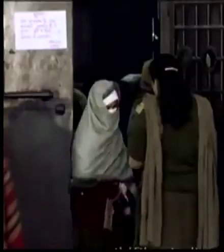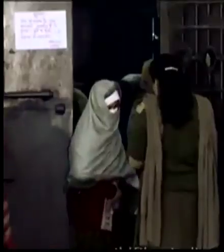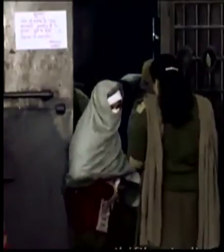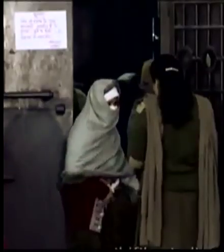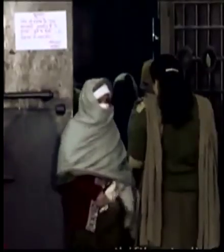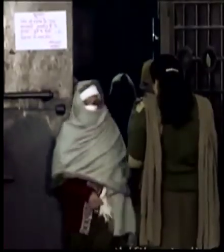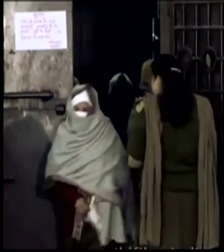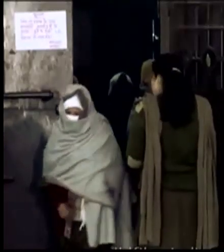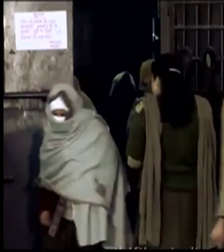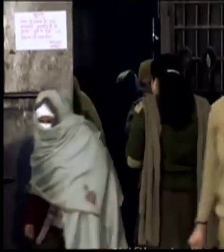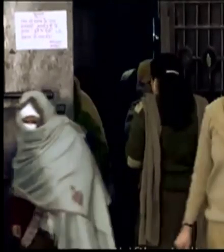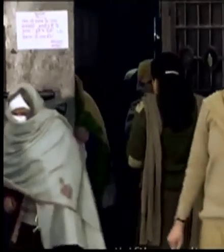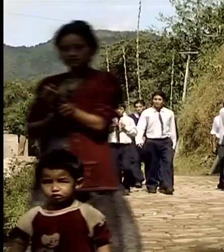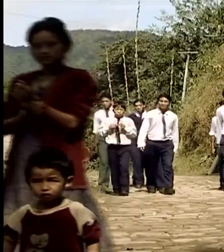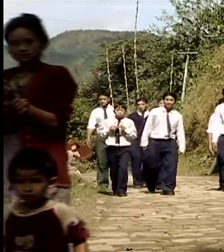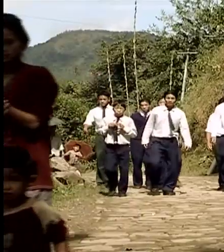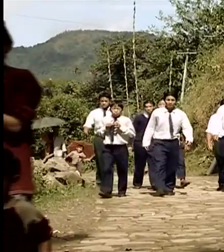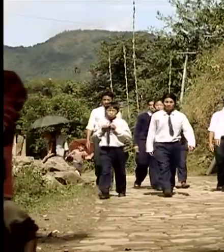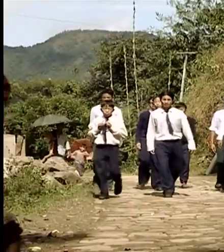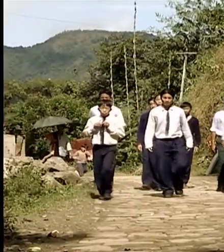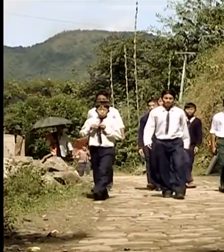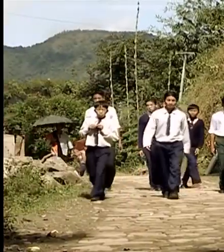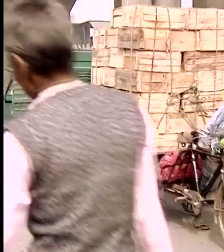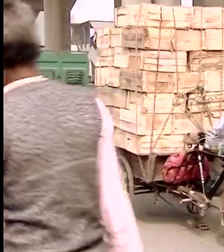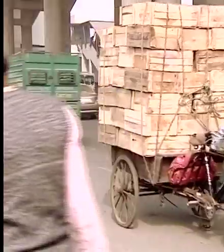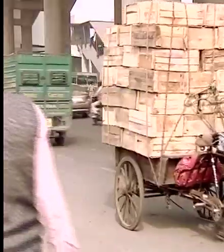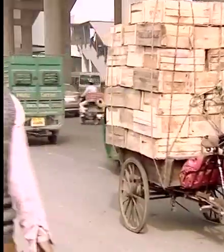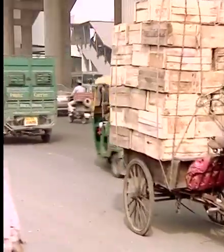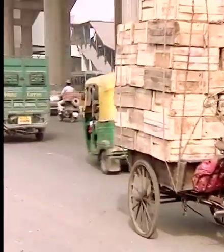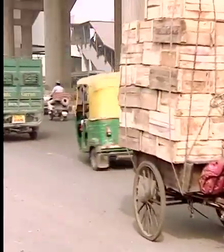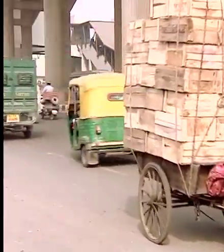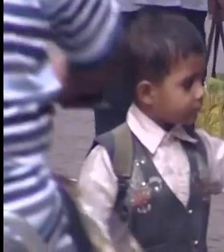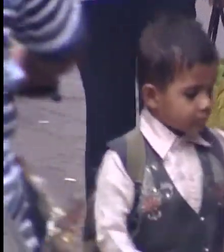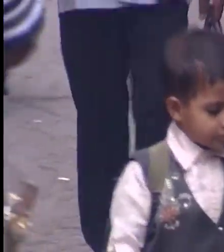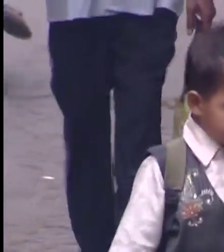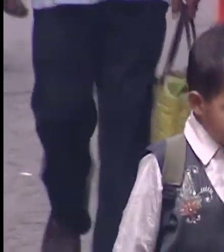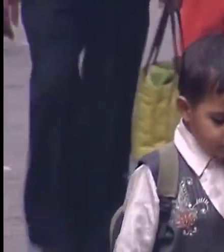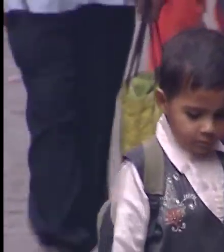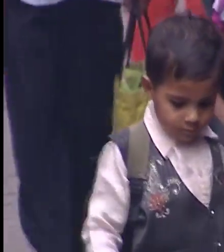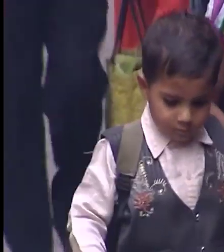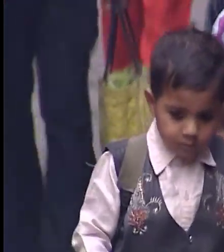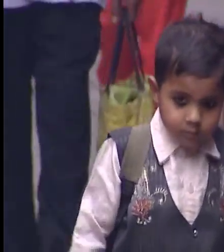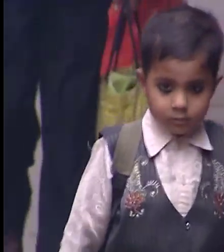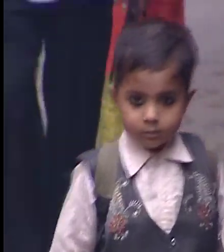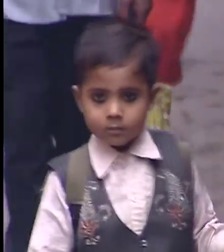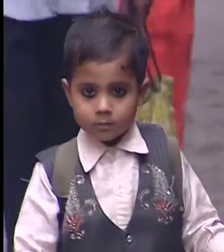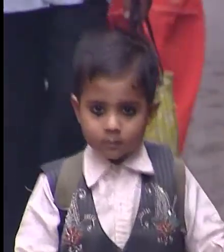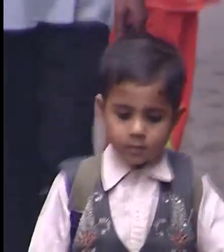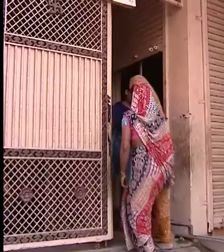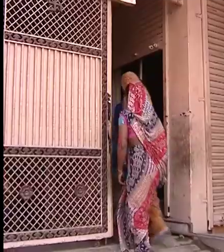की कोठरी में बंद कैदी या फिर ग्रामीण और शहरी क्षेत्रों के गरीब निवासी। देश में कहीं भी